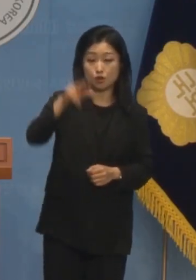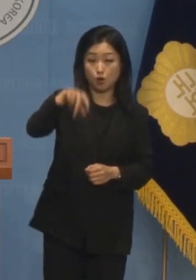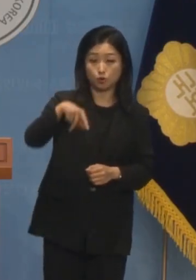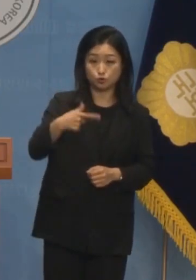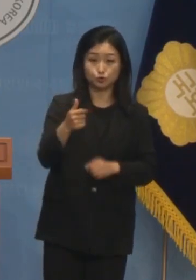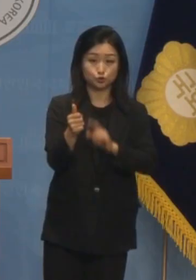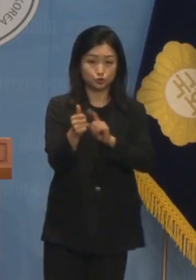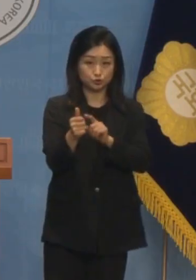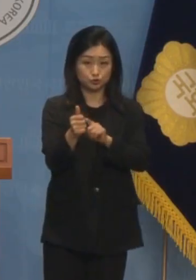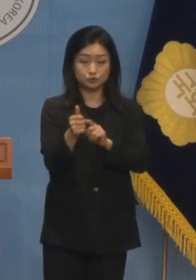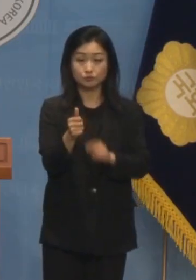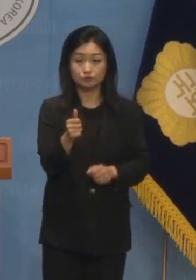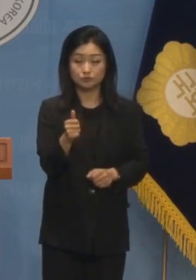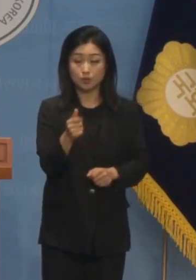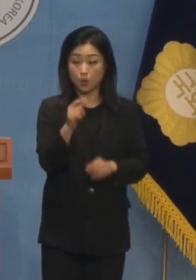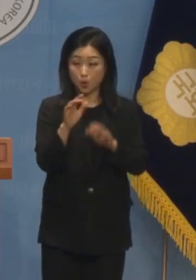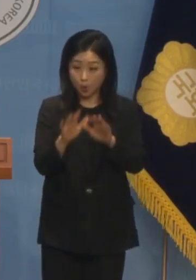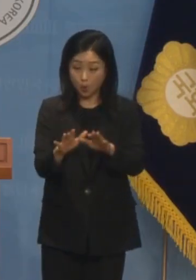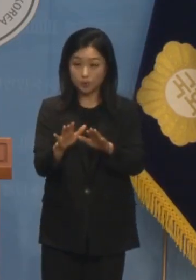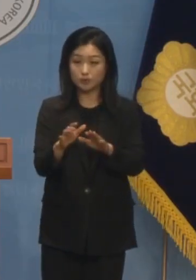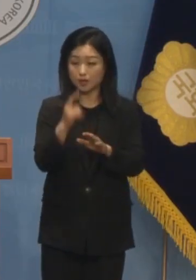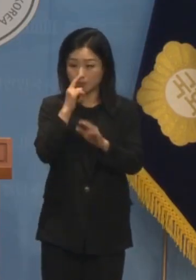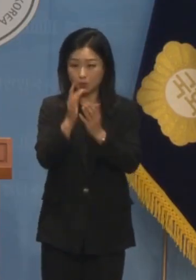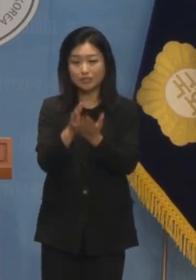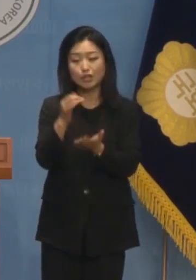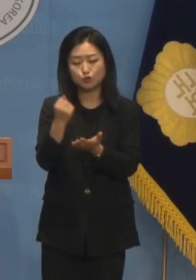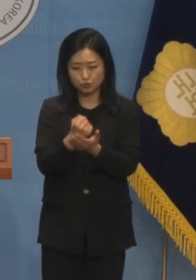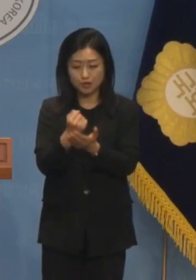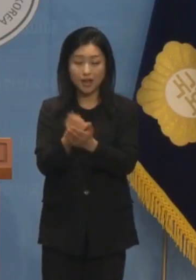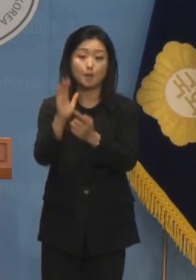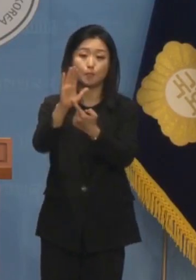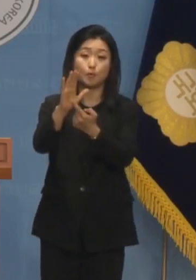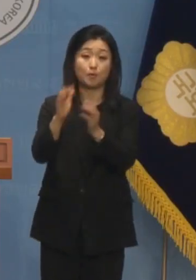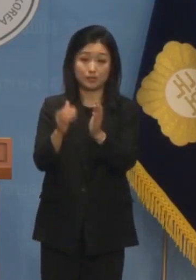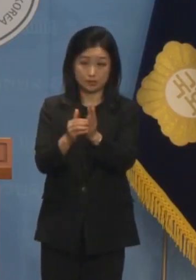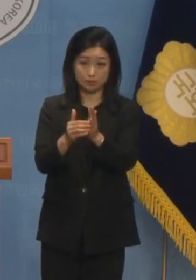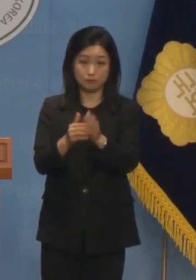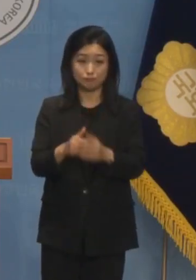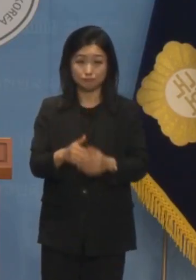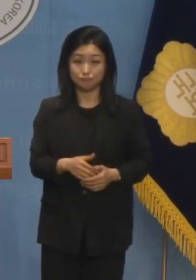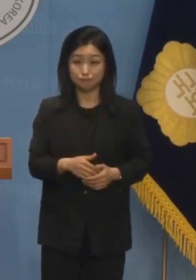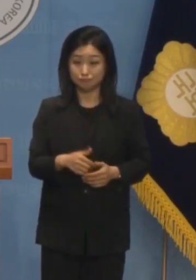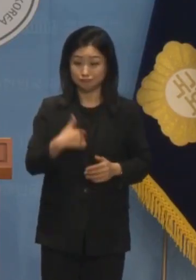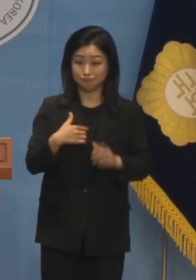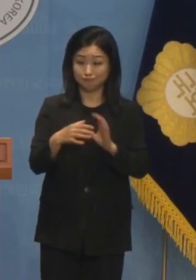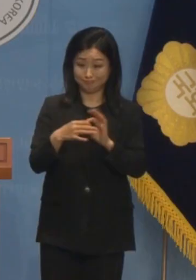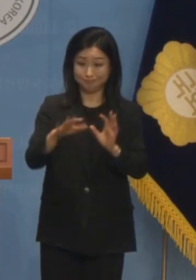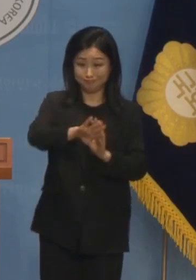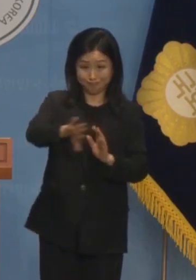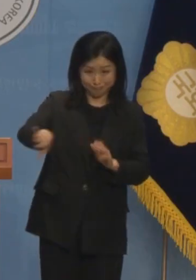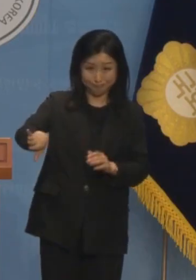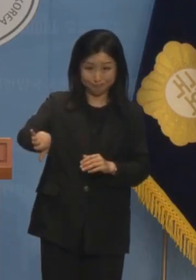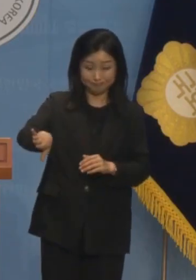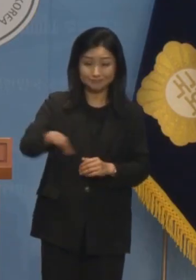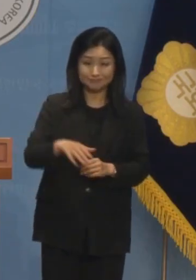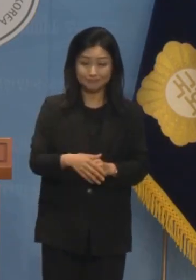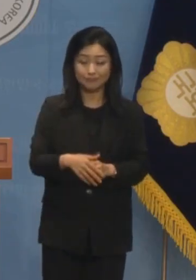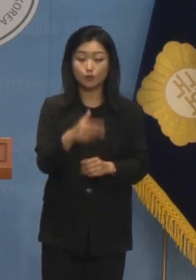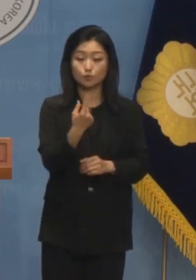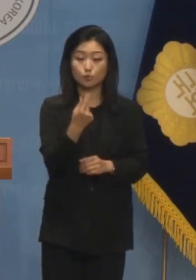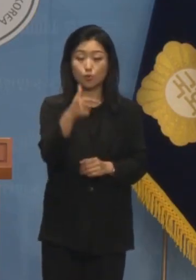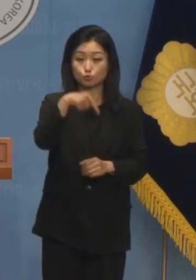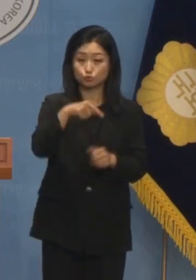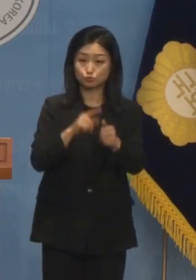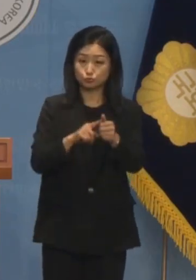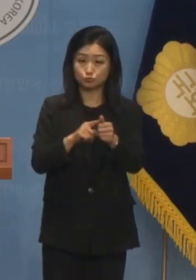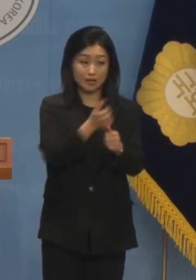더불어민주당 정책위원장은 오늘 당사자가 직접 유감의 뜻을 표명했으니 논외로 치겠습니다. 조국 대표는 한